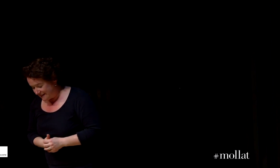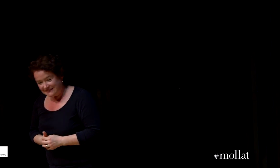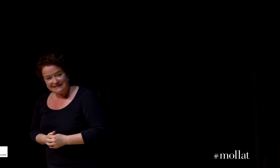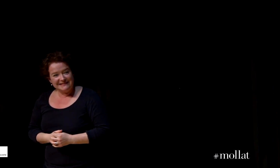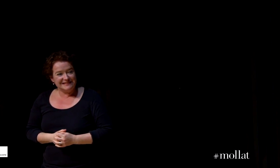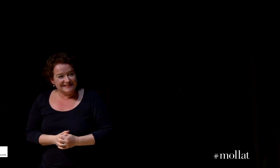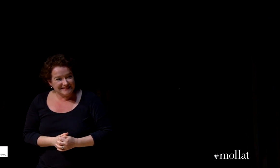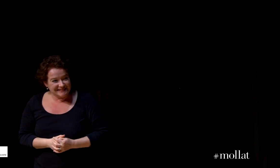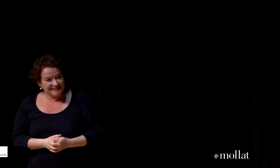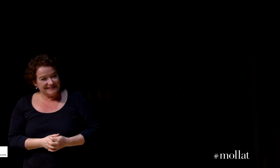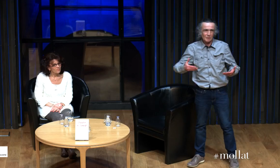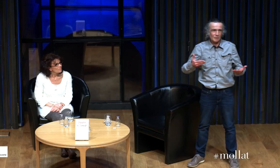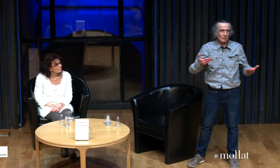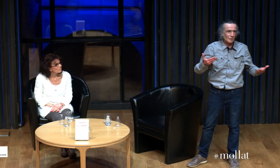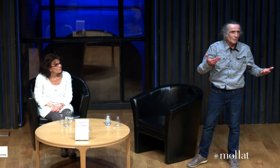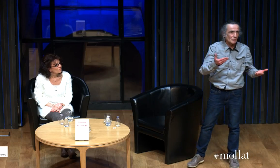Ouh.